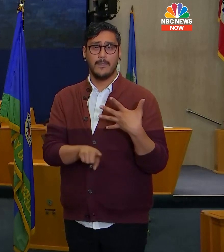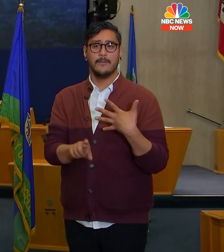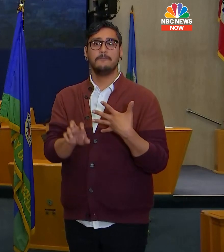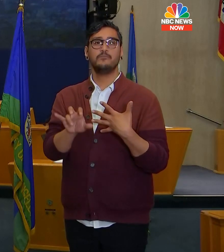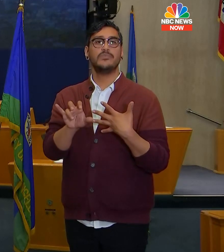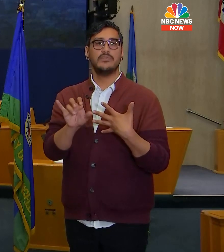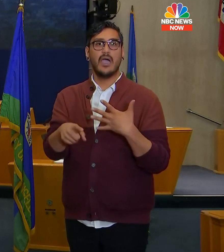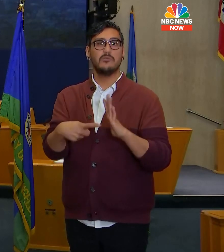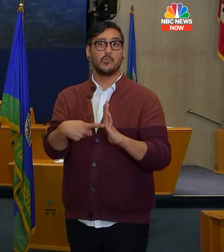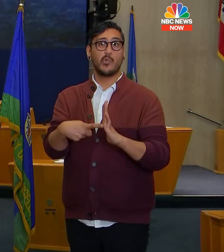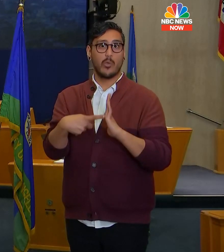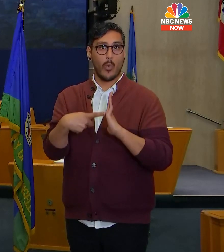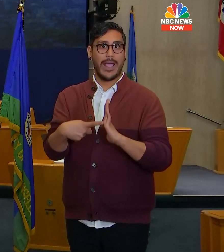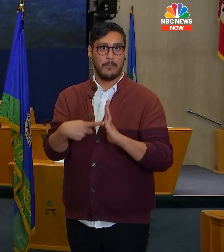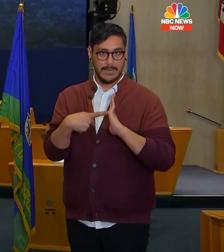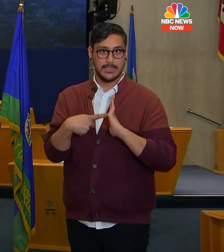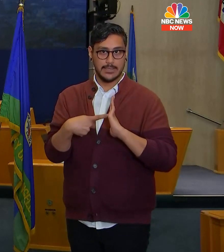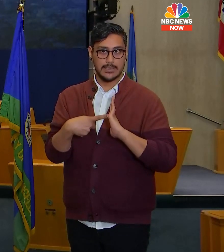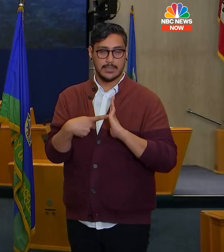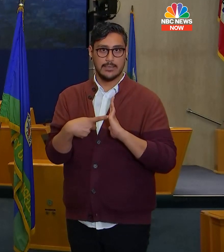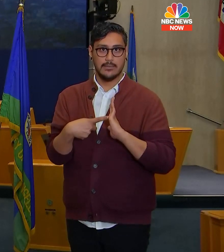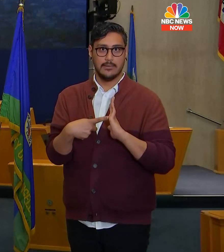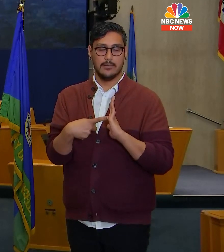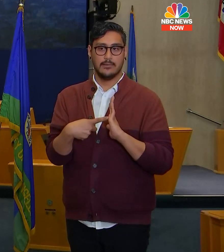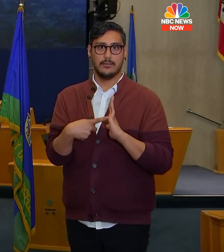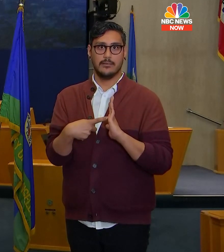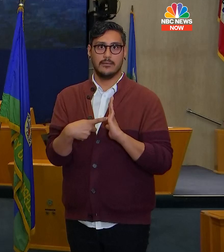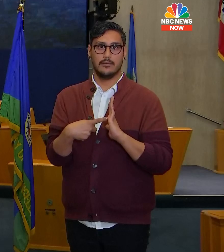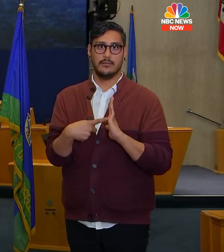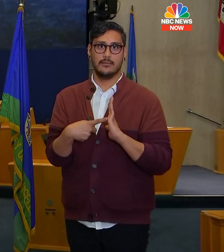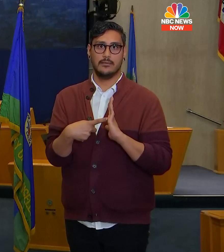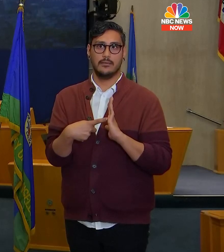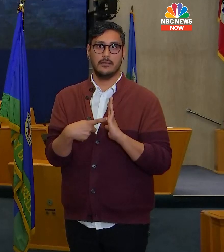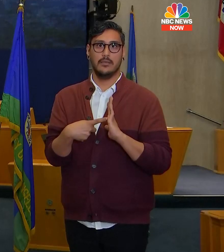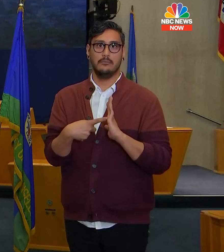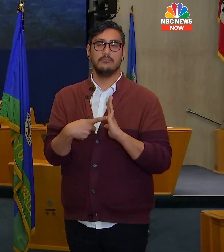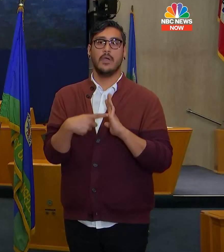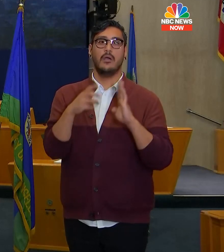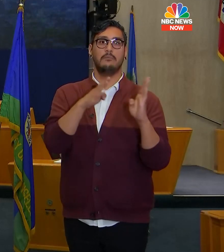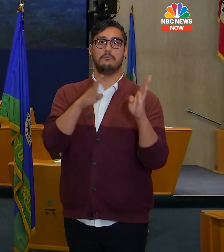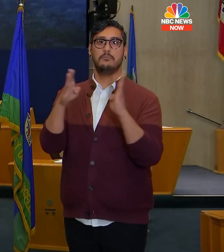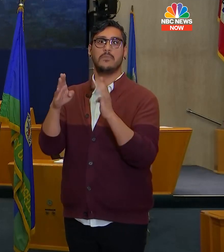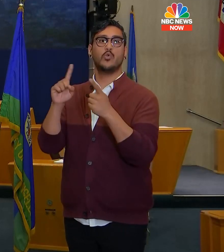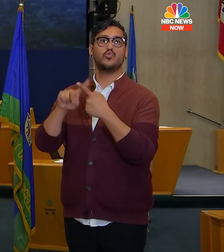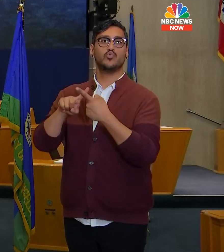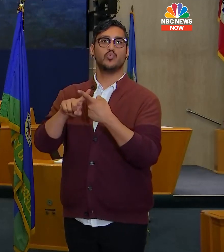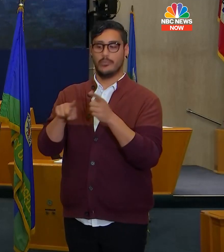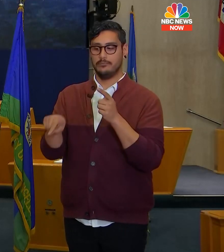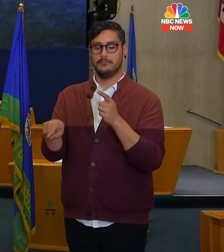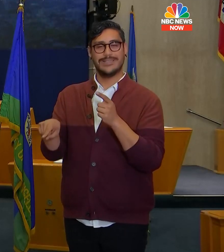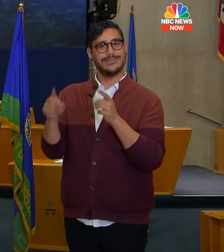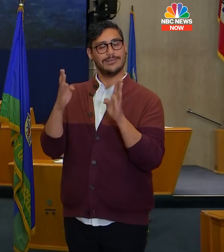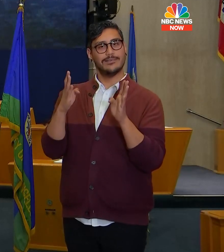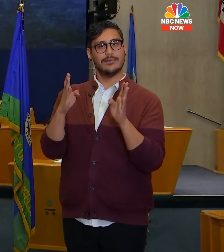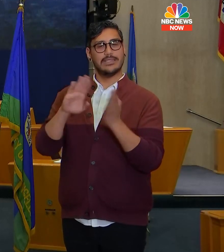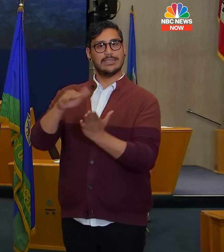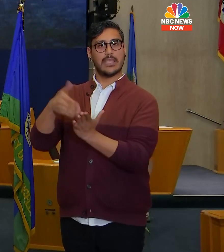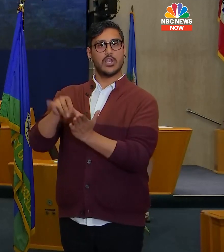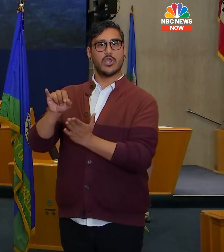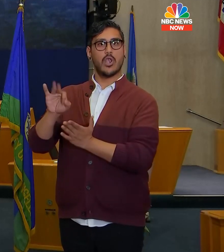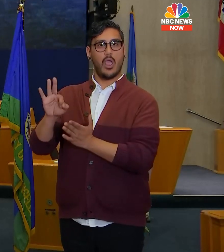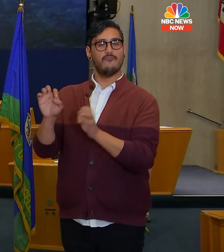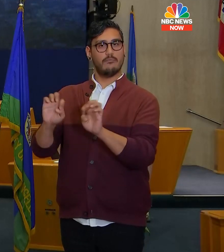los requisitos se dirigen al Centro de Operaciones de Emergencia y nosotros